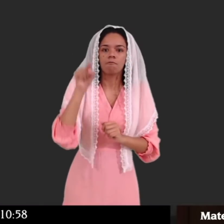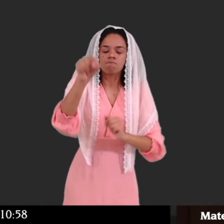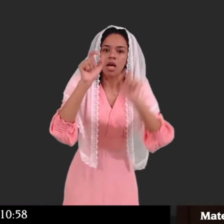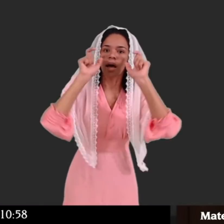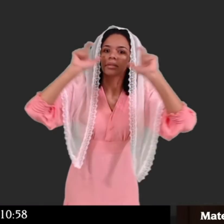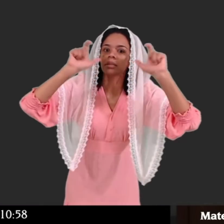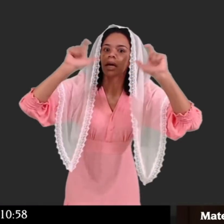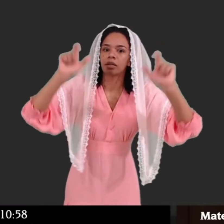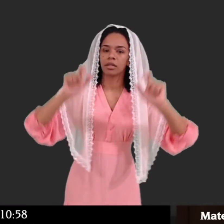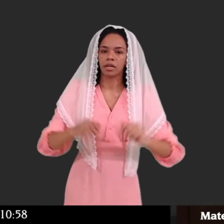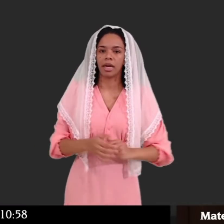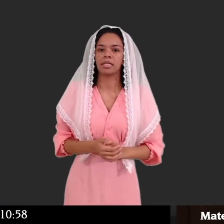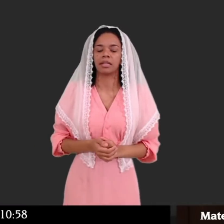família.